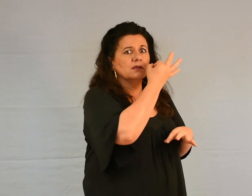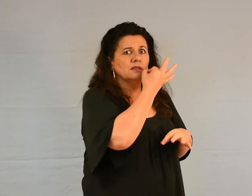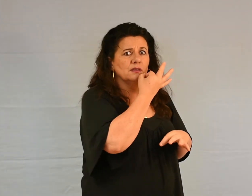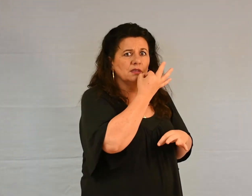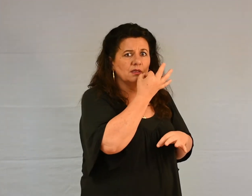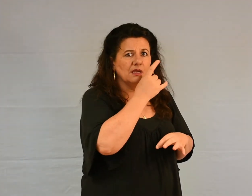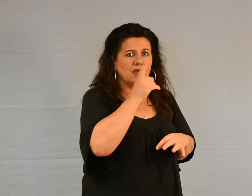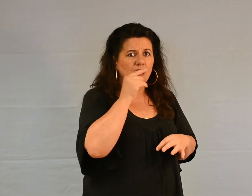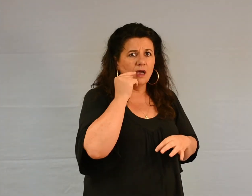biens.